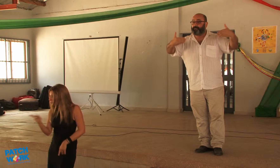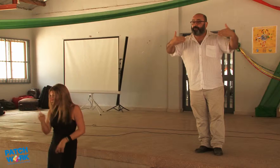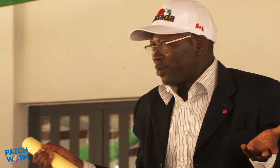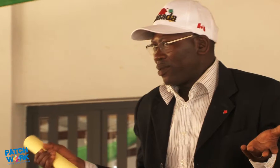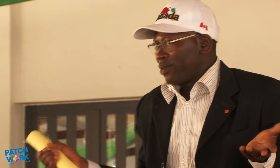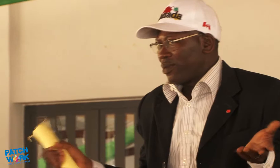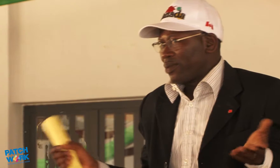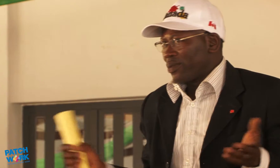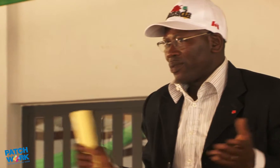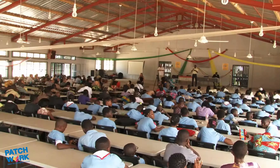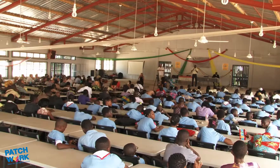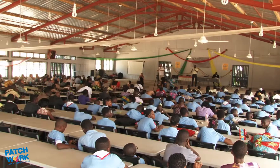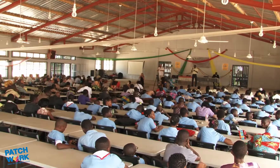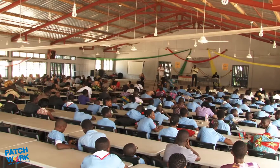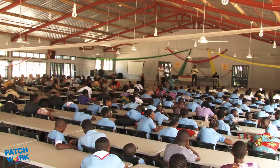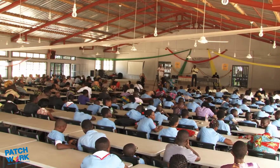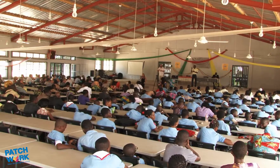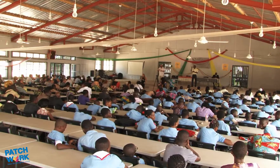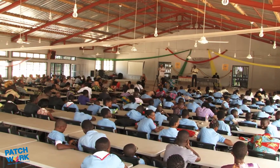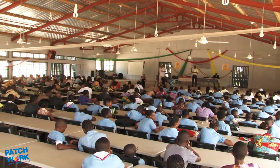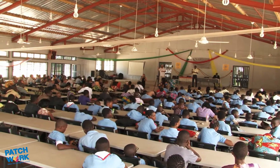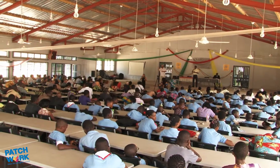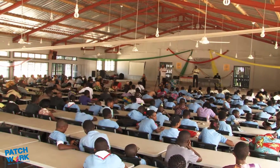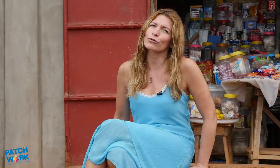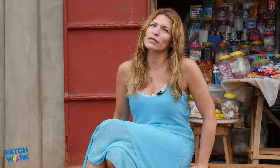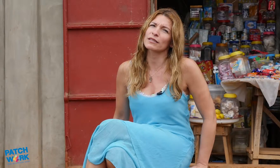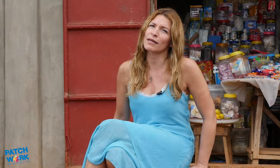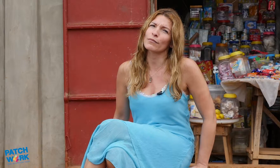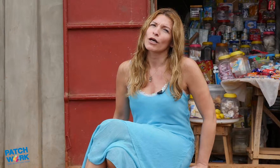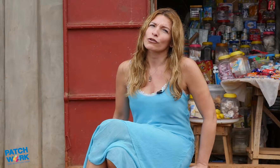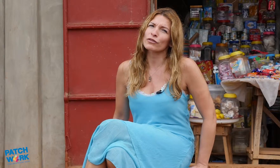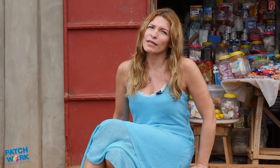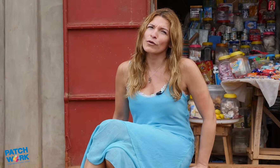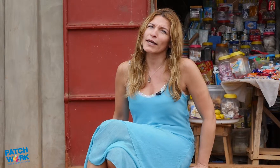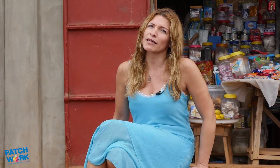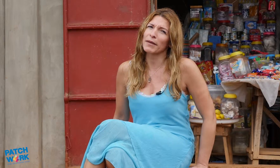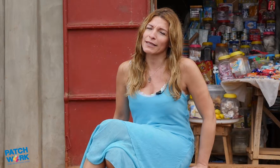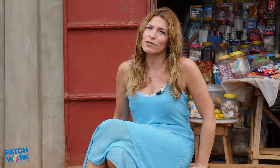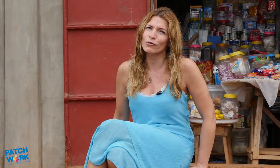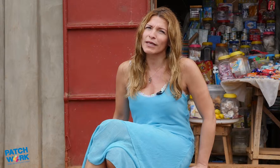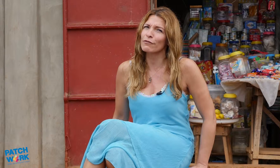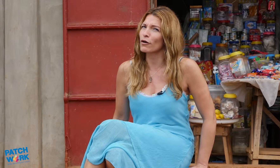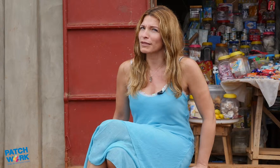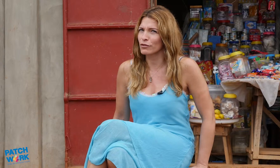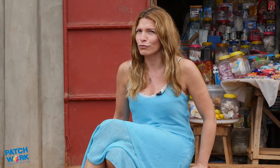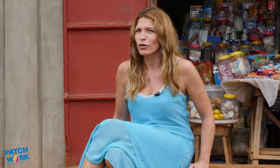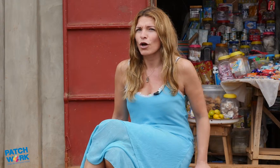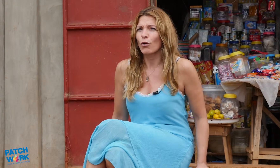le Bénin et la Belgique, avec des témoignages par rapport au système d'enseignement et interprétation et les formations au niveau